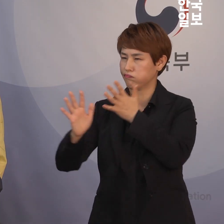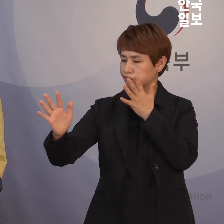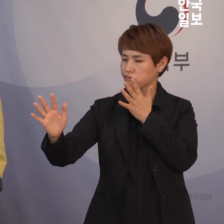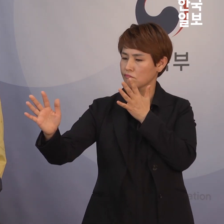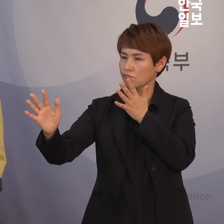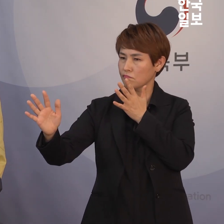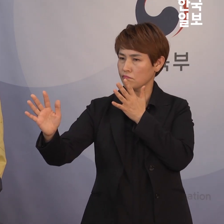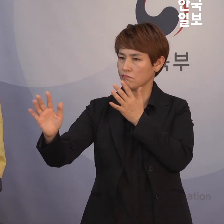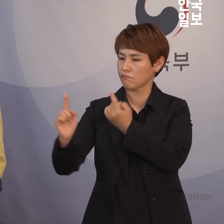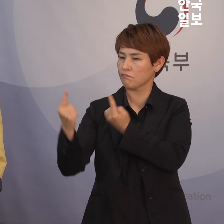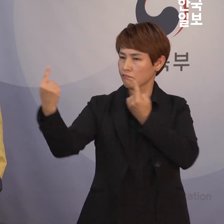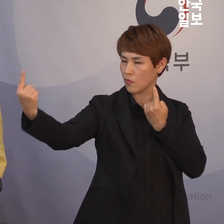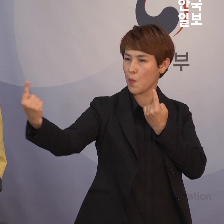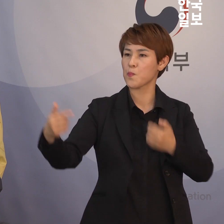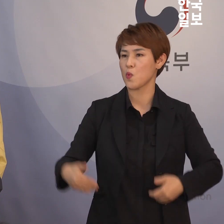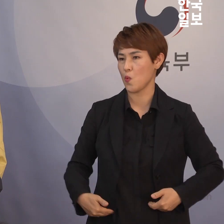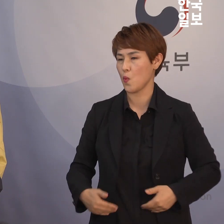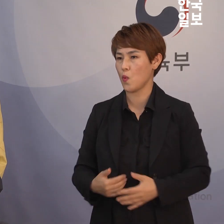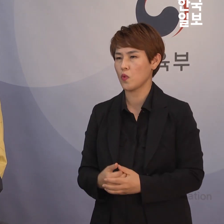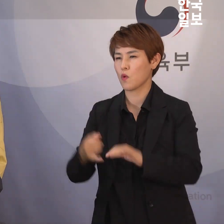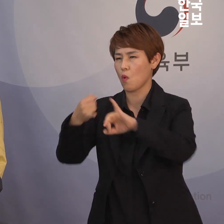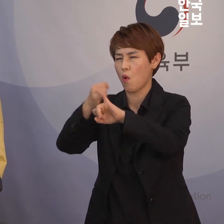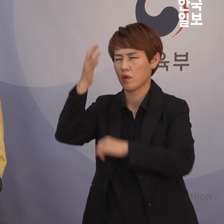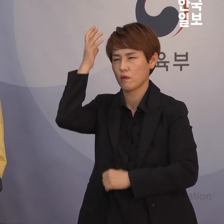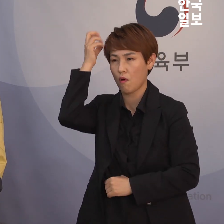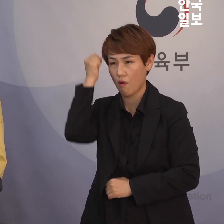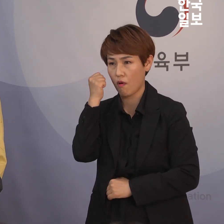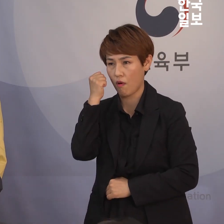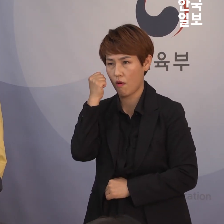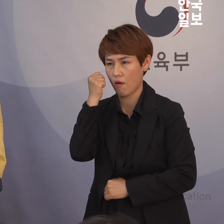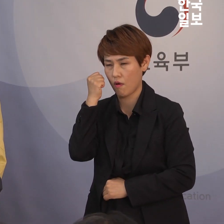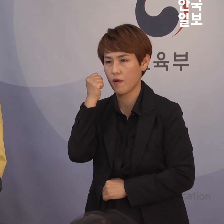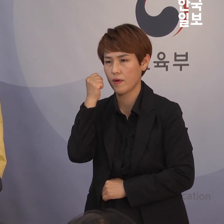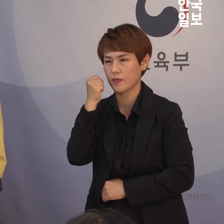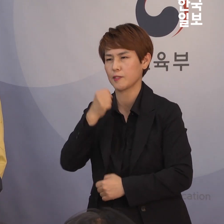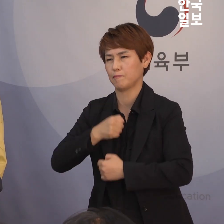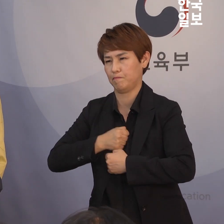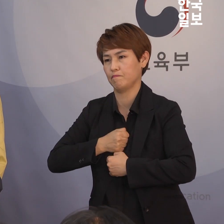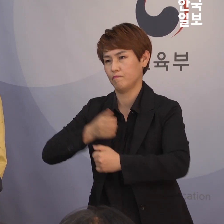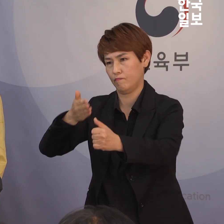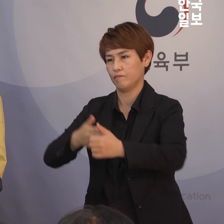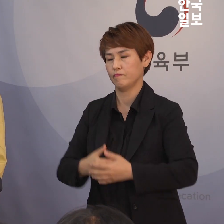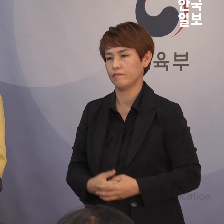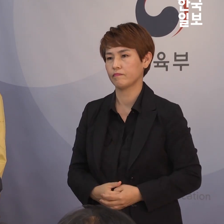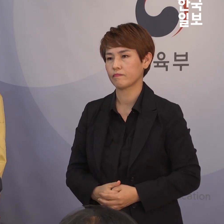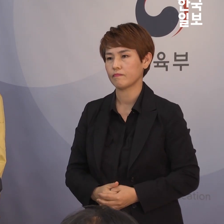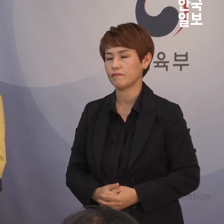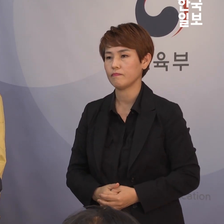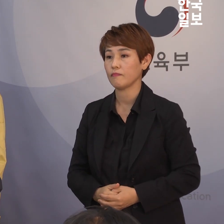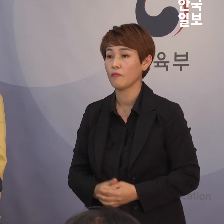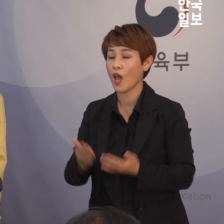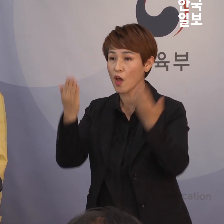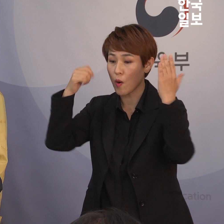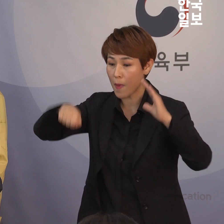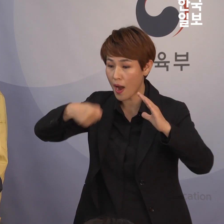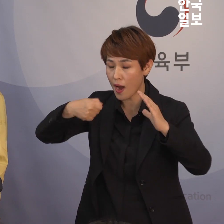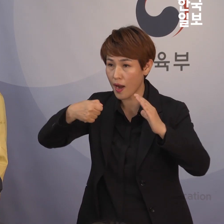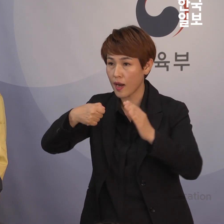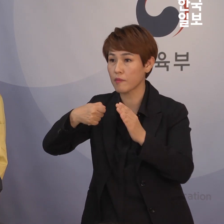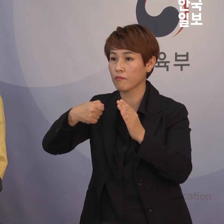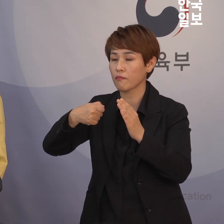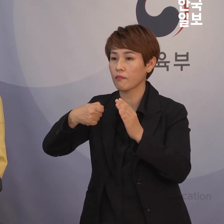유지합니다. 꼭 기억하고 지켜주길 각별하게 당부합니다. 학교 급식의